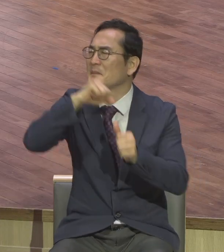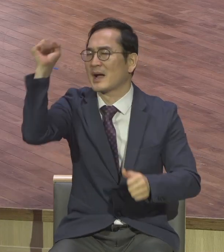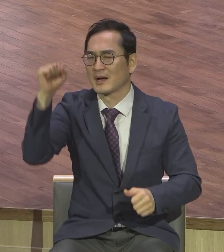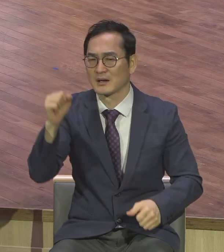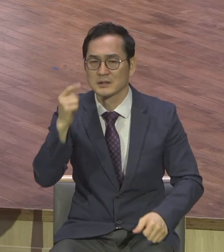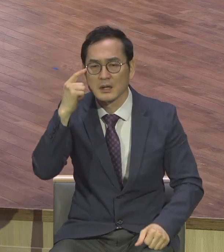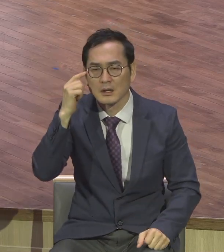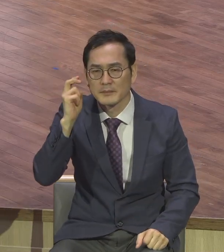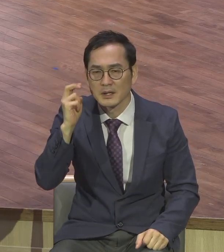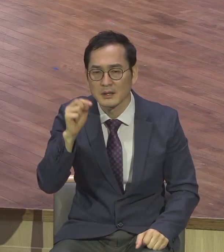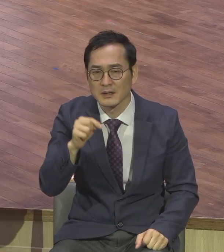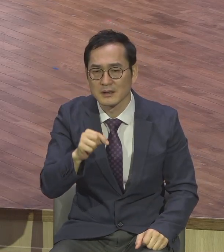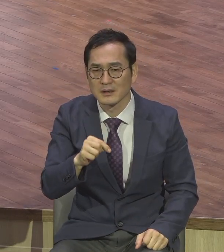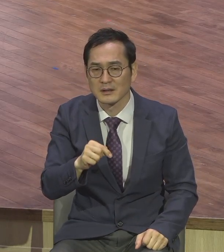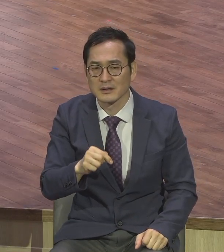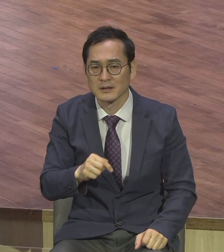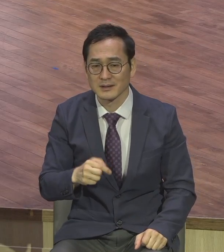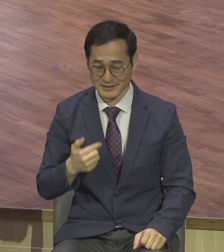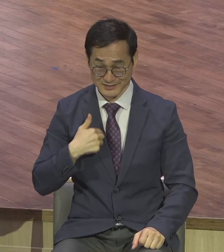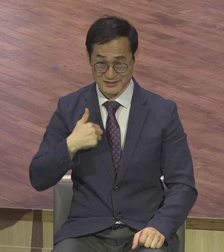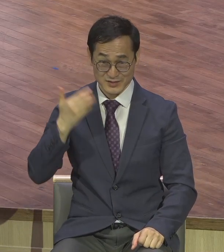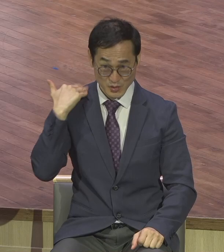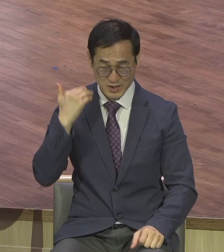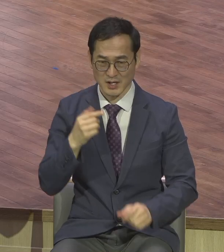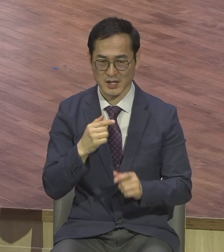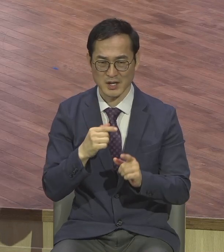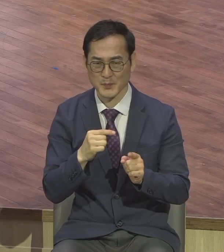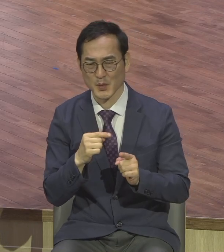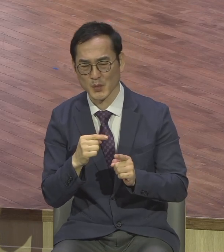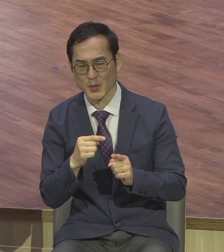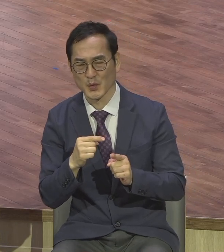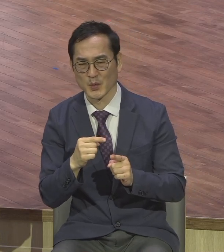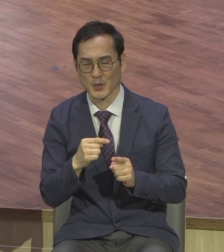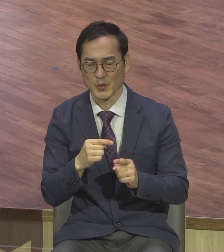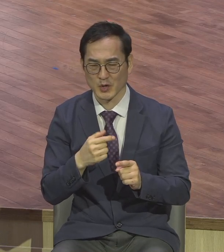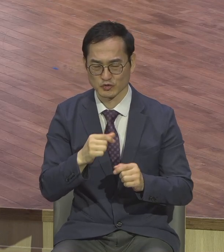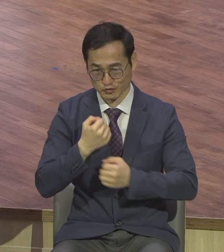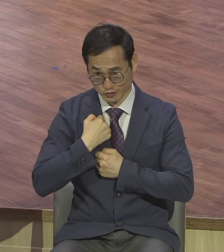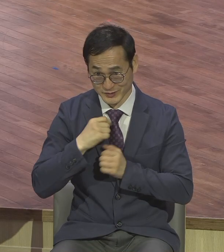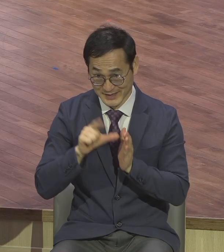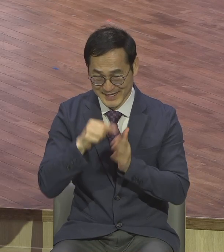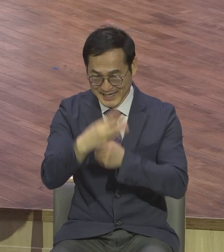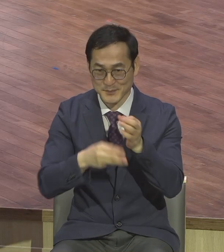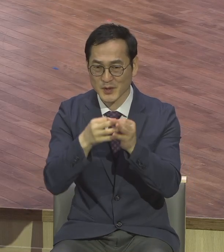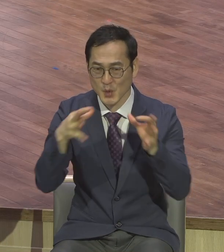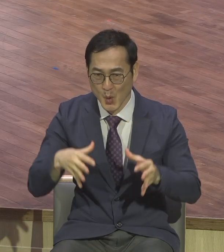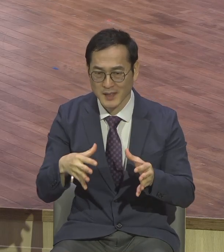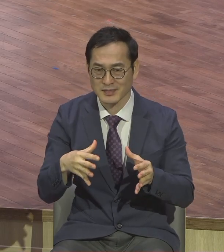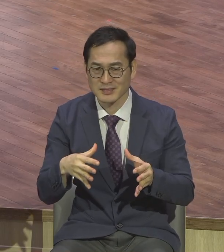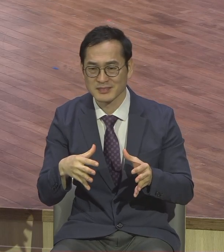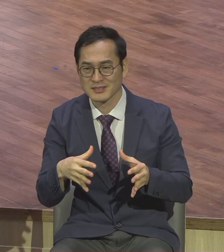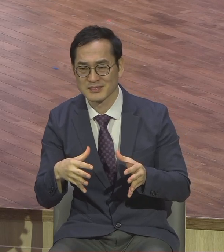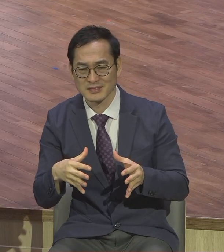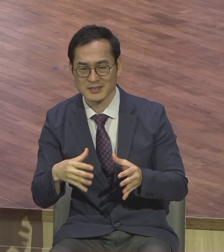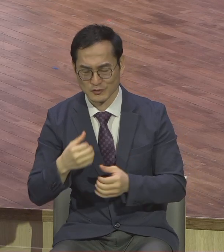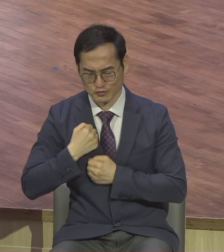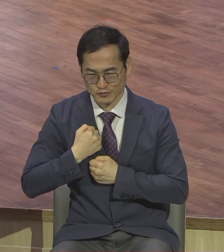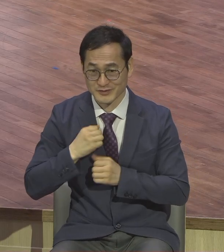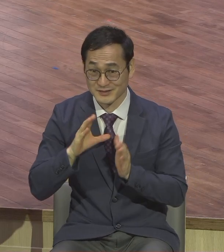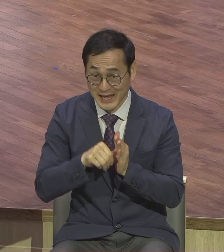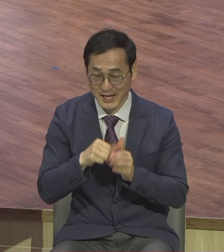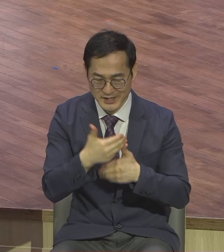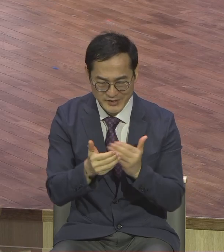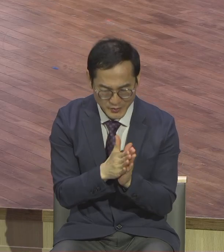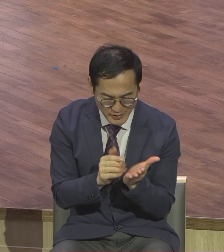동안 교회에서만 살았다니까. 기도만 하고 성경만 읽었다니까. 3년, 그 35개월, 15일 동안.